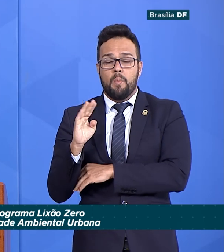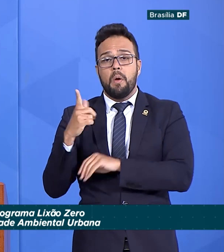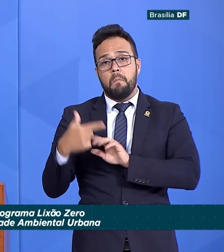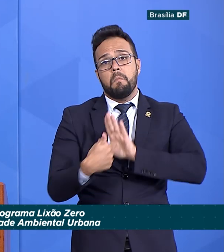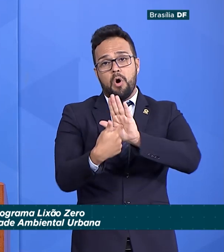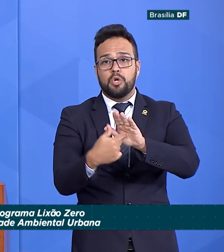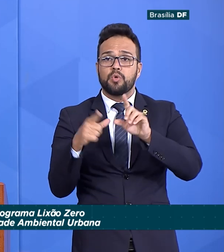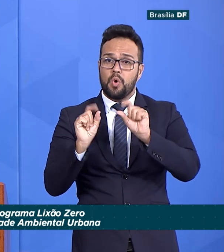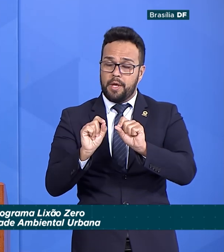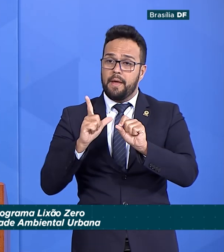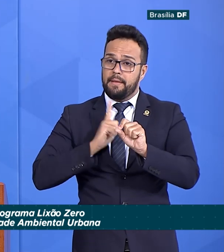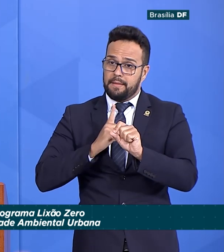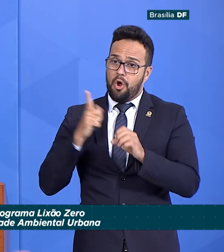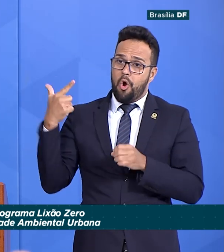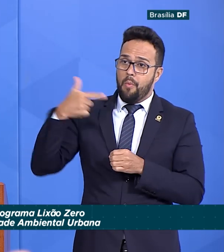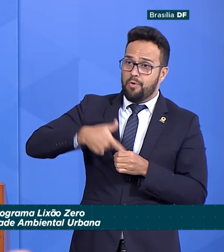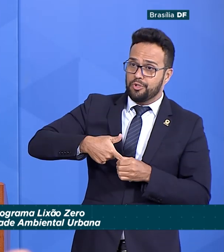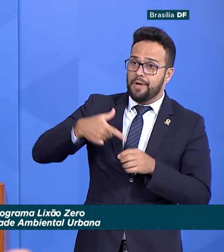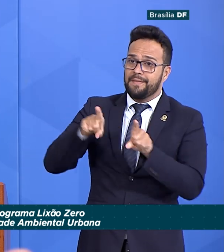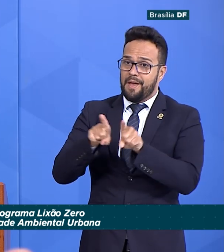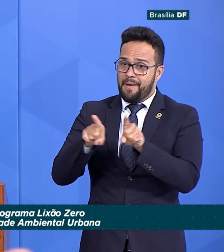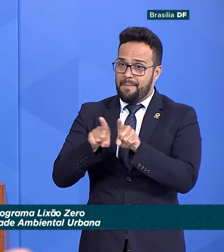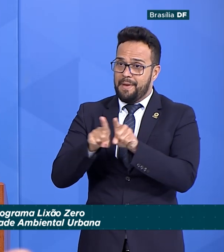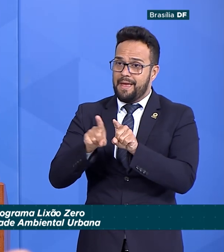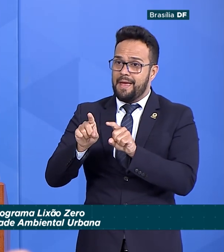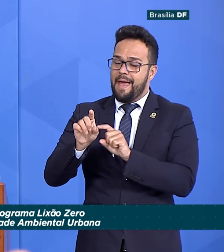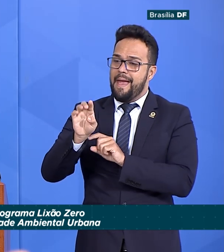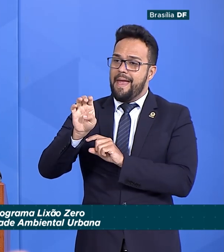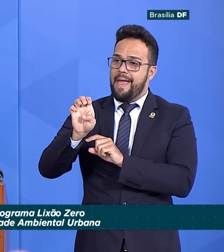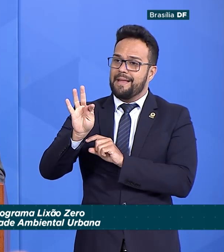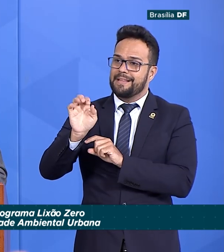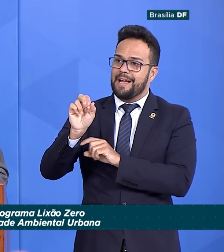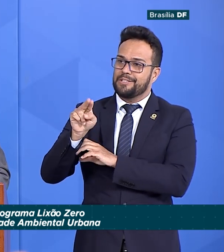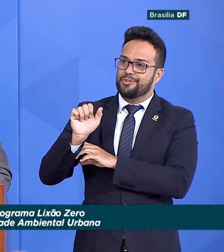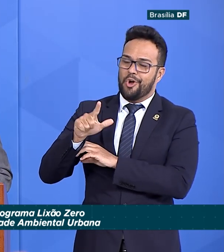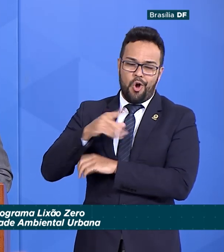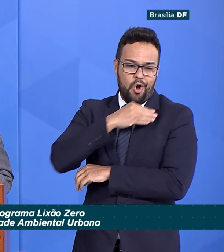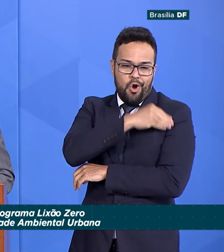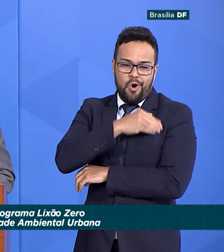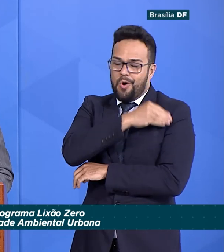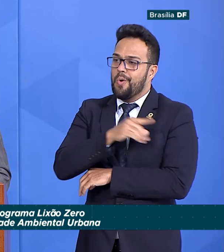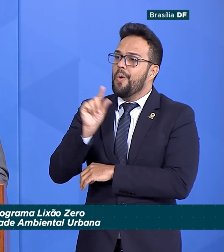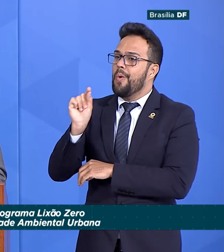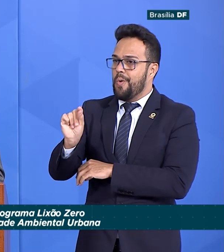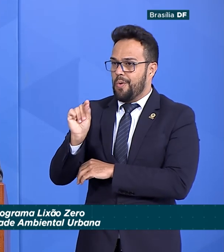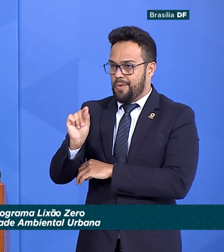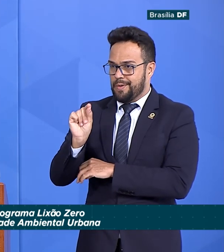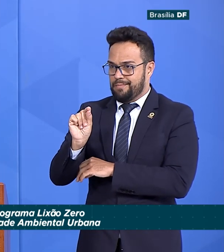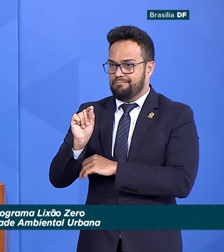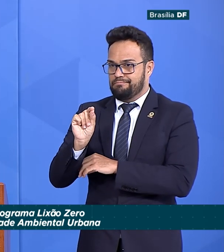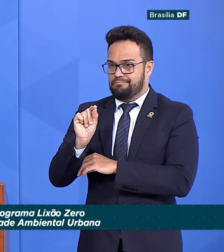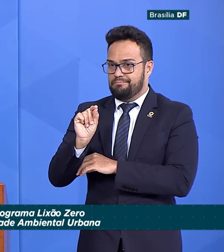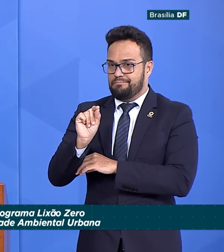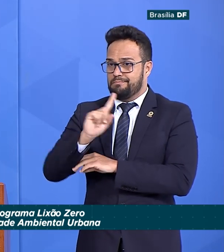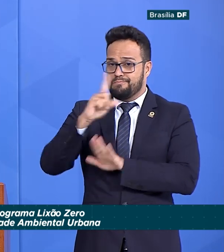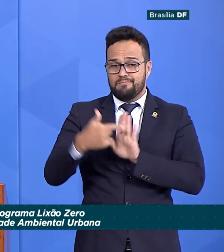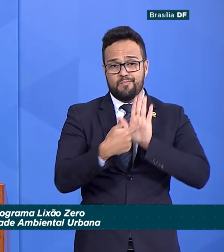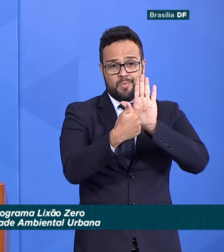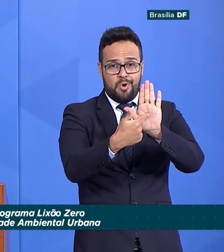de combustível de fonte renovável, que é o etanol, o nosso setor sucroenergético, um exemplo para o